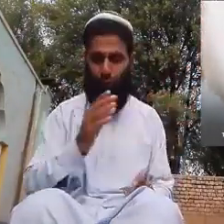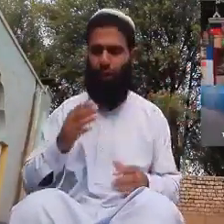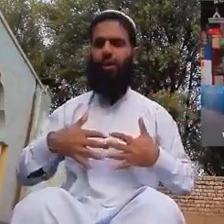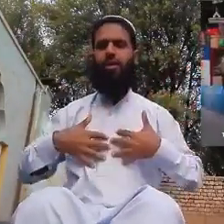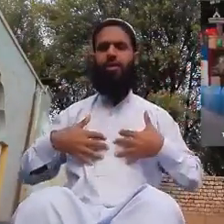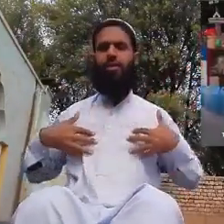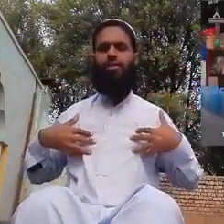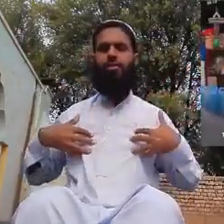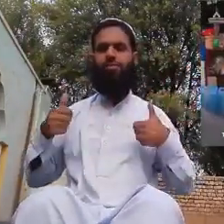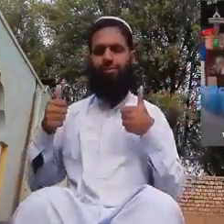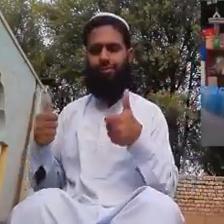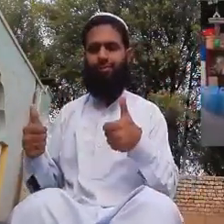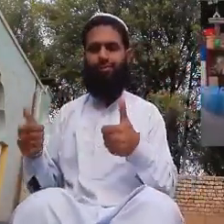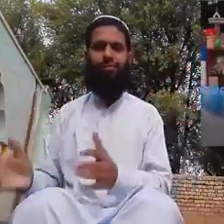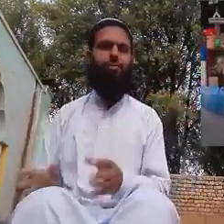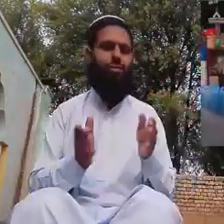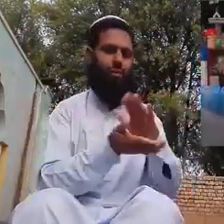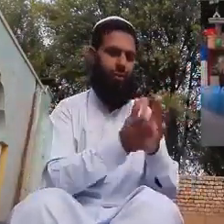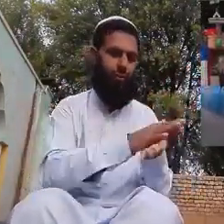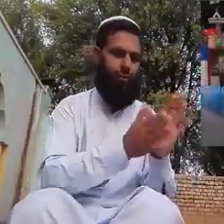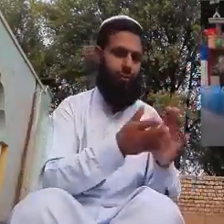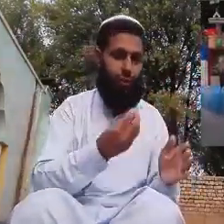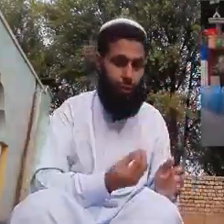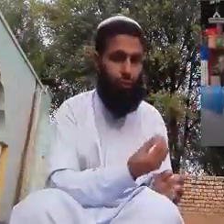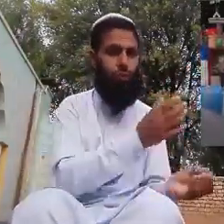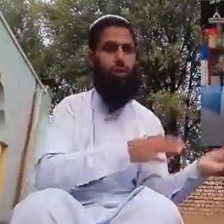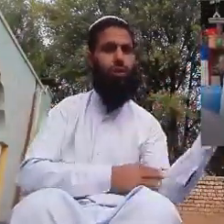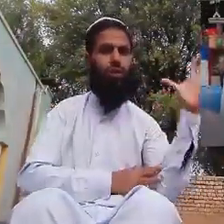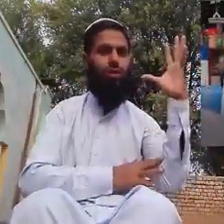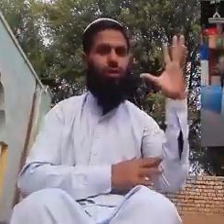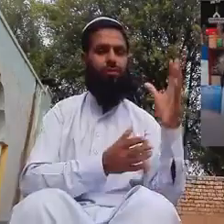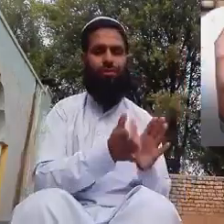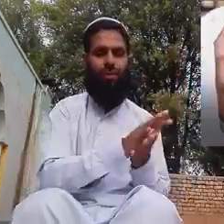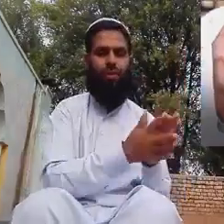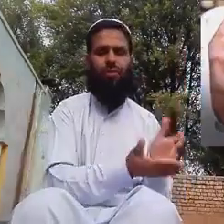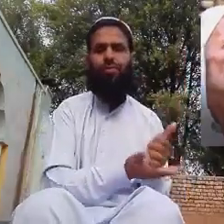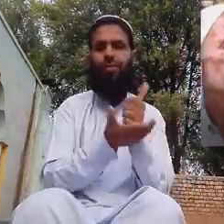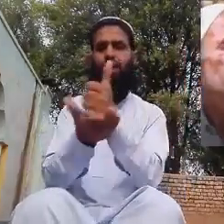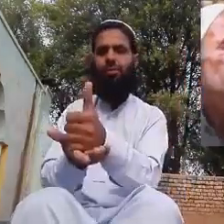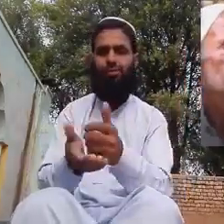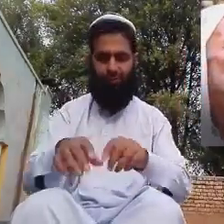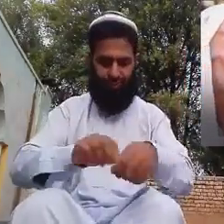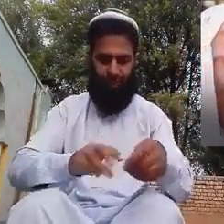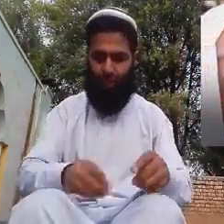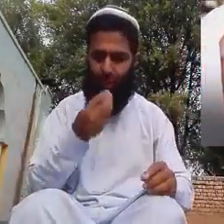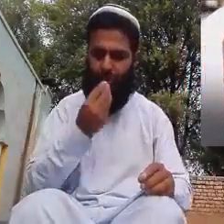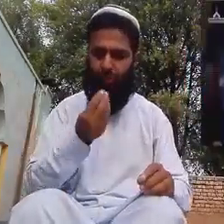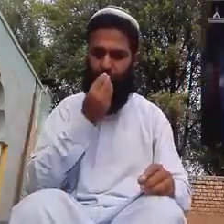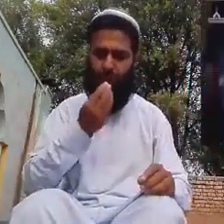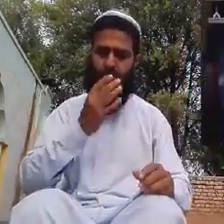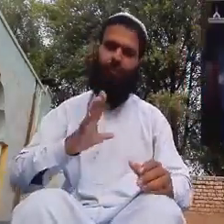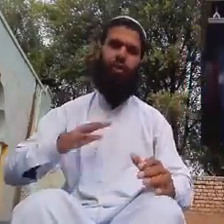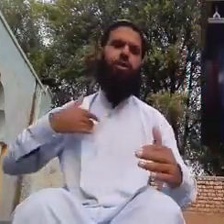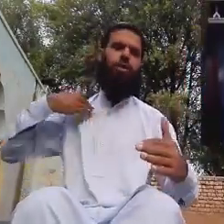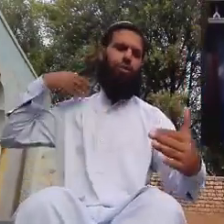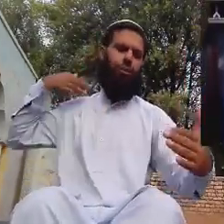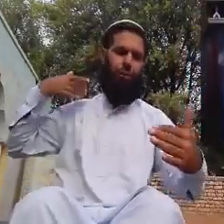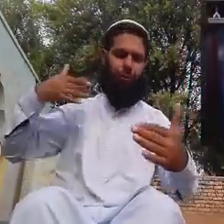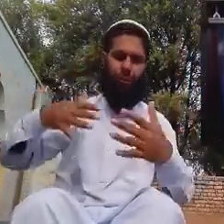गया और कहा, ए अल्लाह के बंदे, मुझे सदका दो। जब उसने मजबूर किया, उस शख्स ने